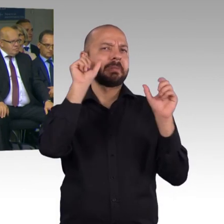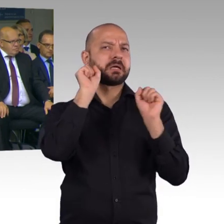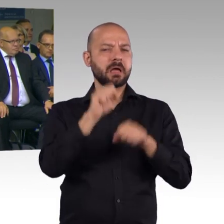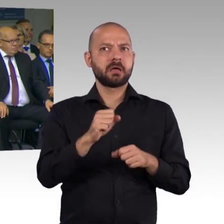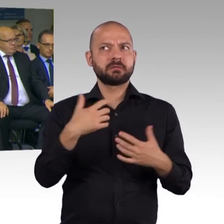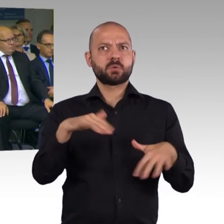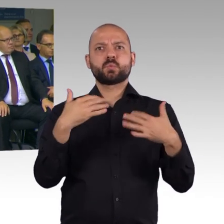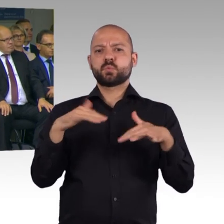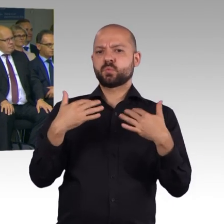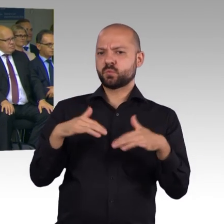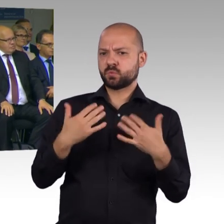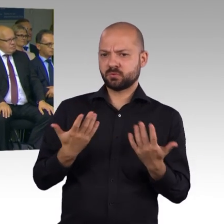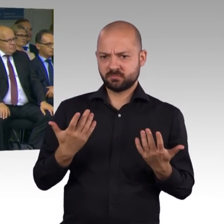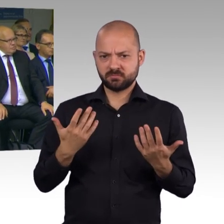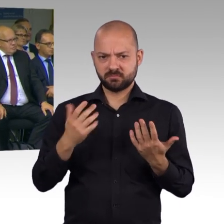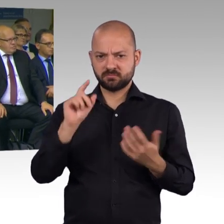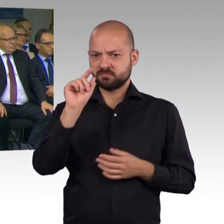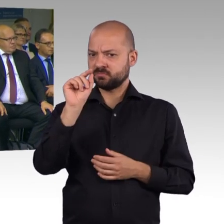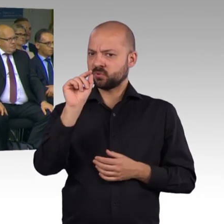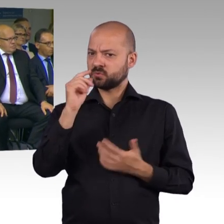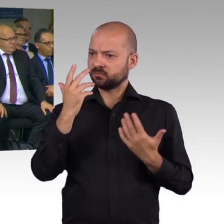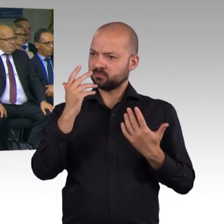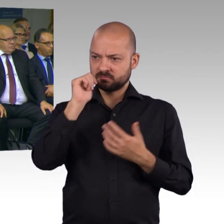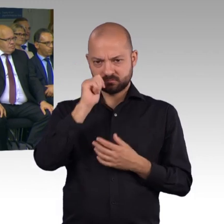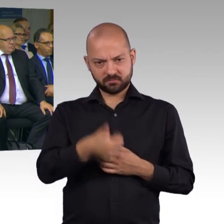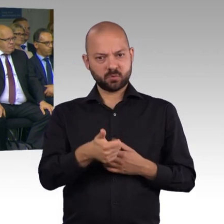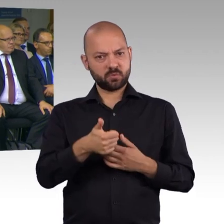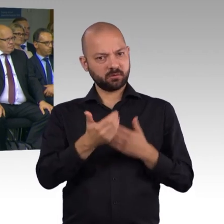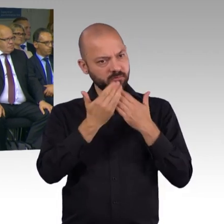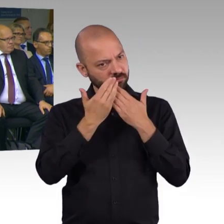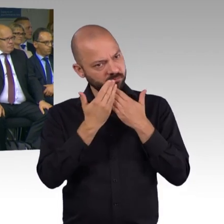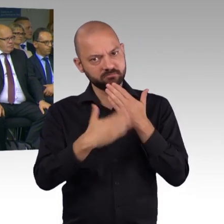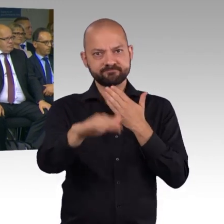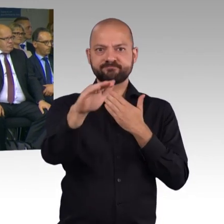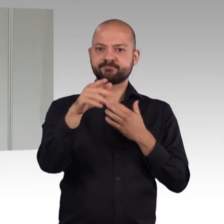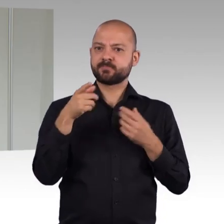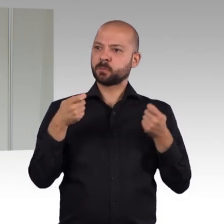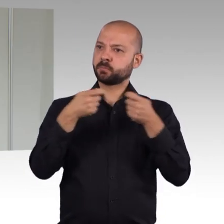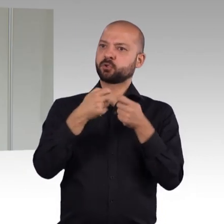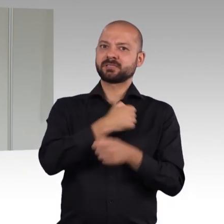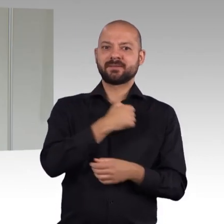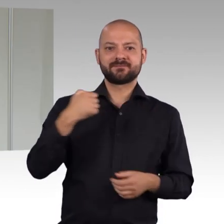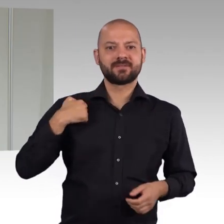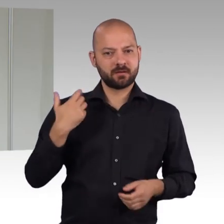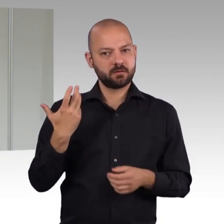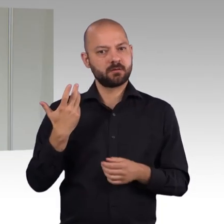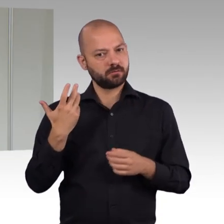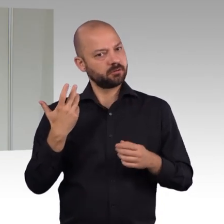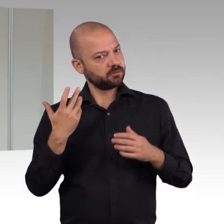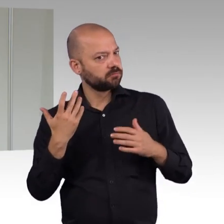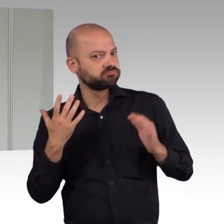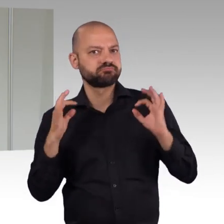Gelöbnisse am 12. November in den Bundesländern und vor dem Reichstag. Aber